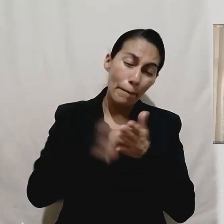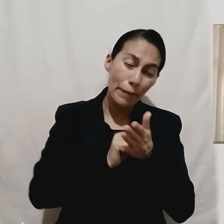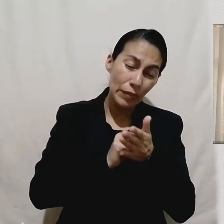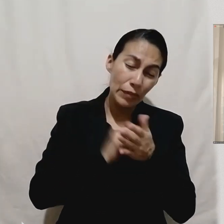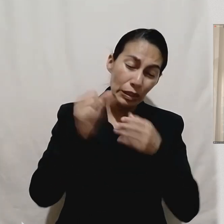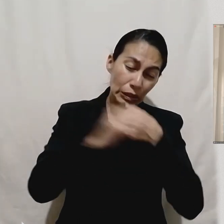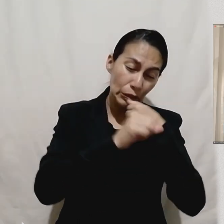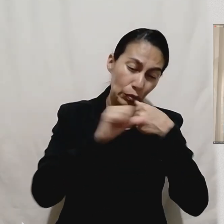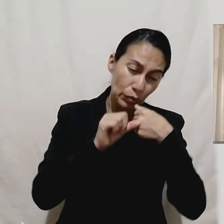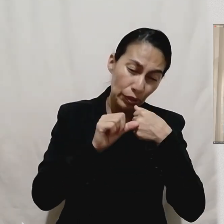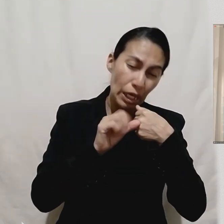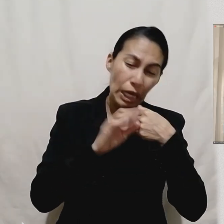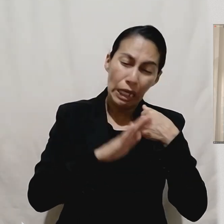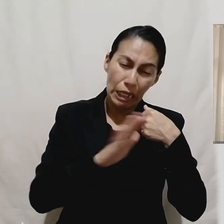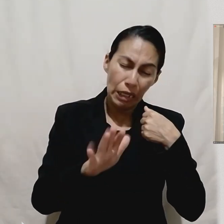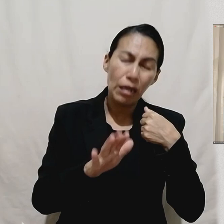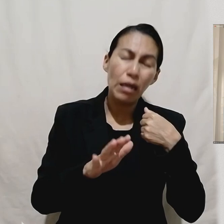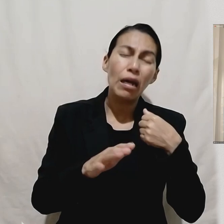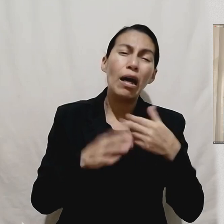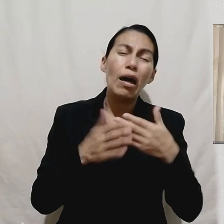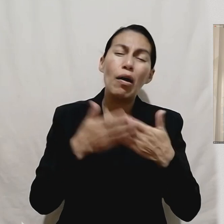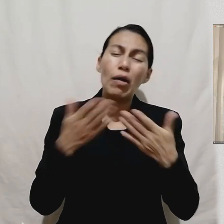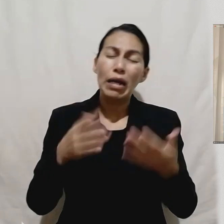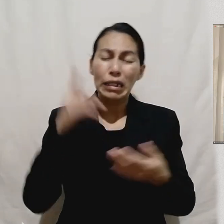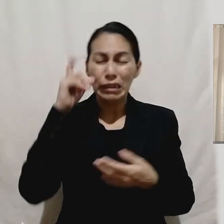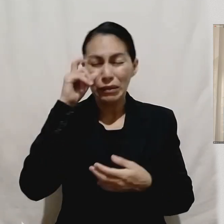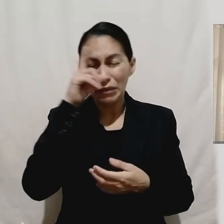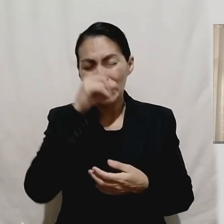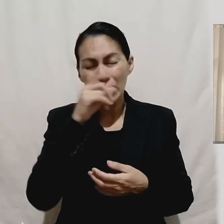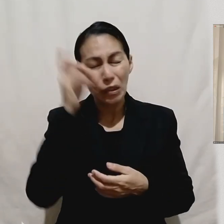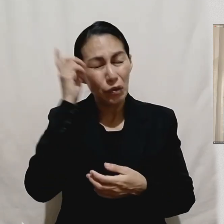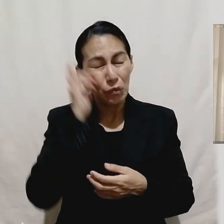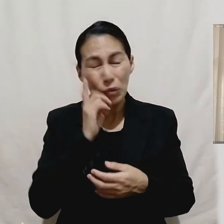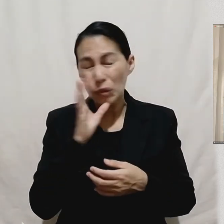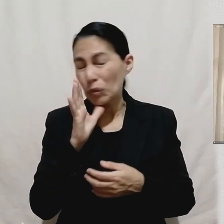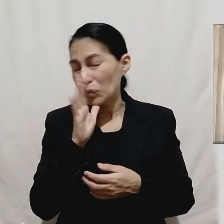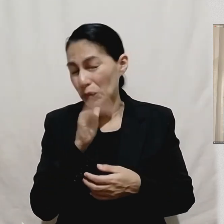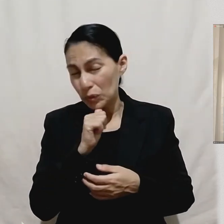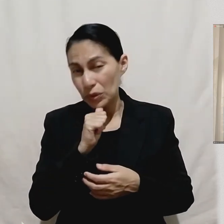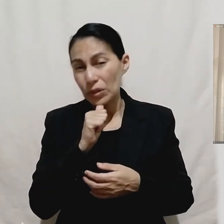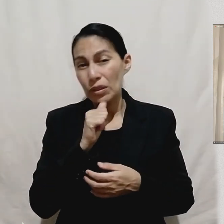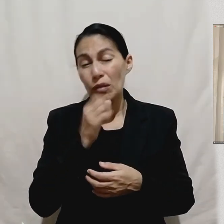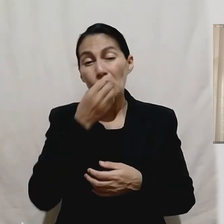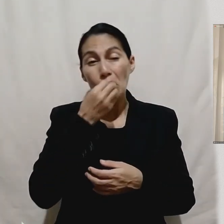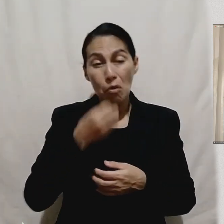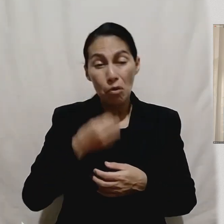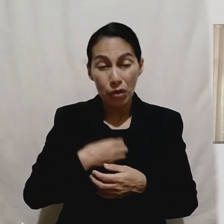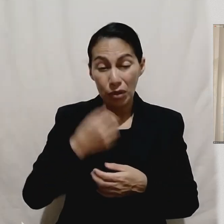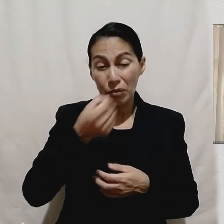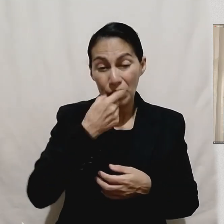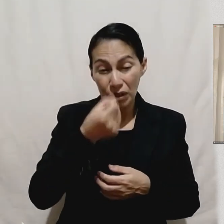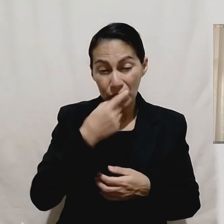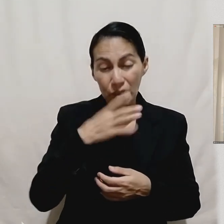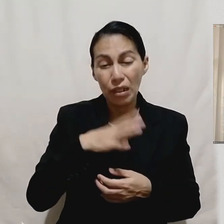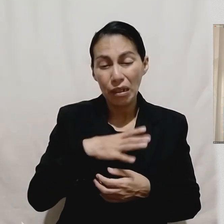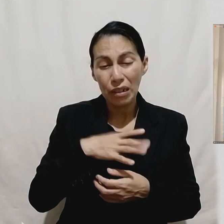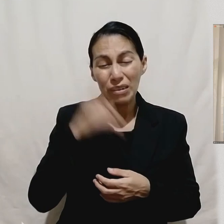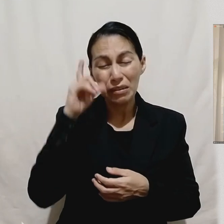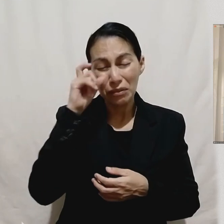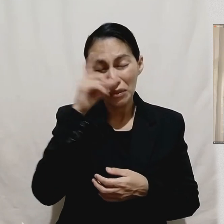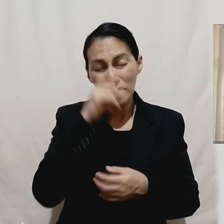de sus operaciones le está resultando muy difícil descansar aún con medicamento